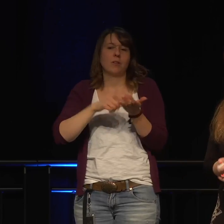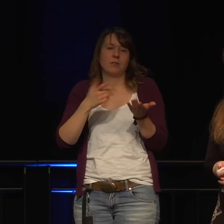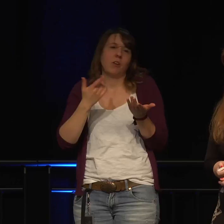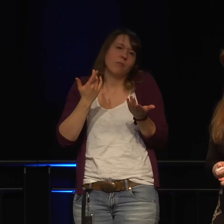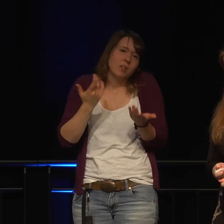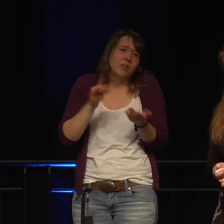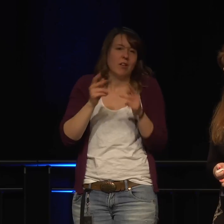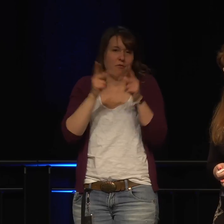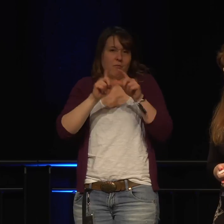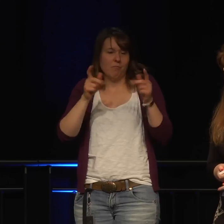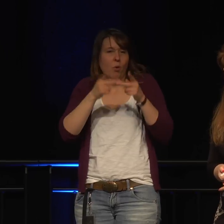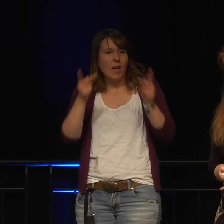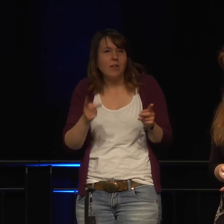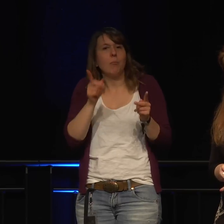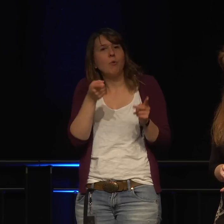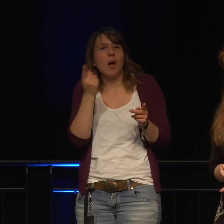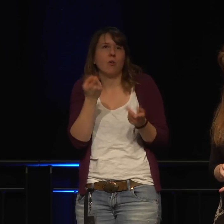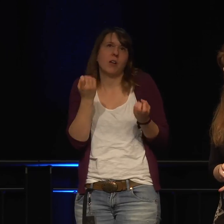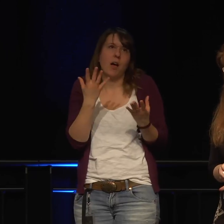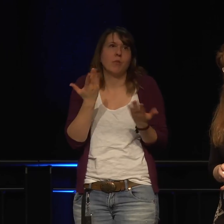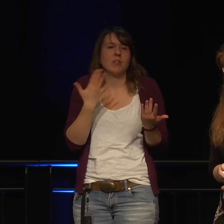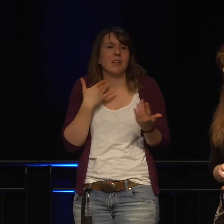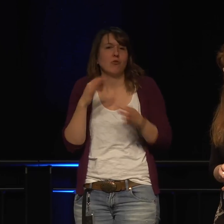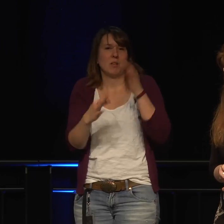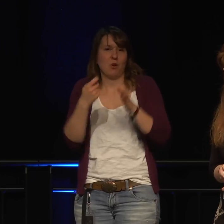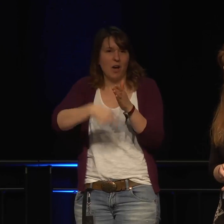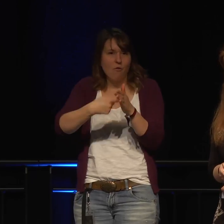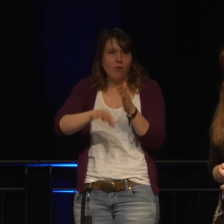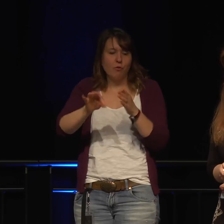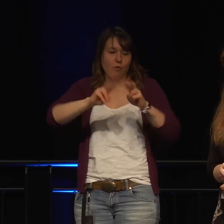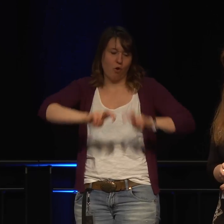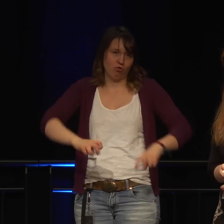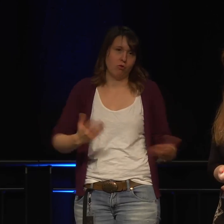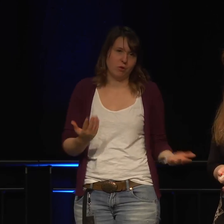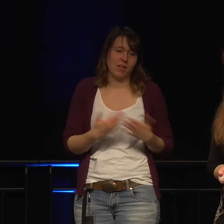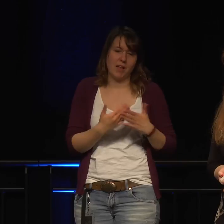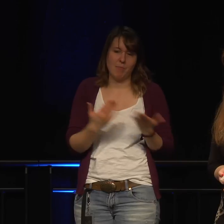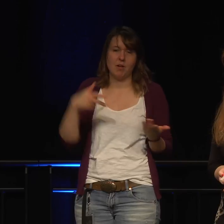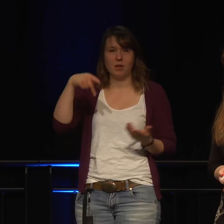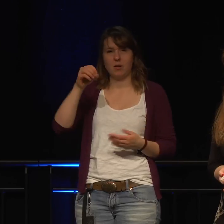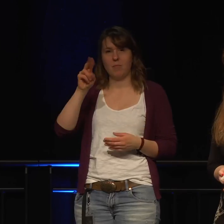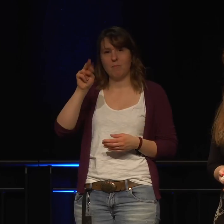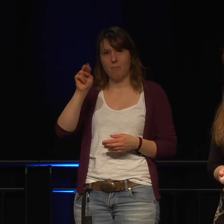al proyecto para que pudiesen comprar los juguetes. Así que Pornhub está